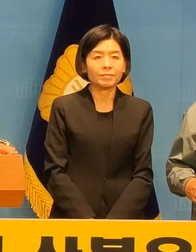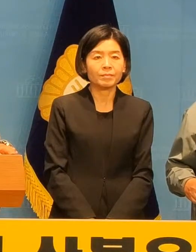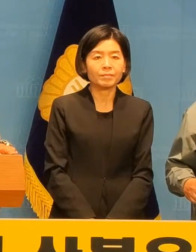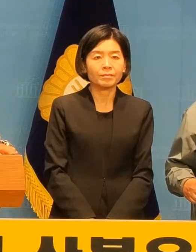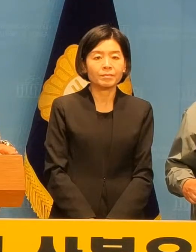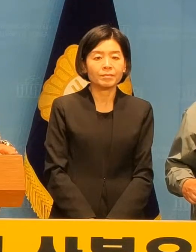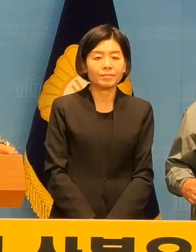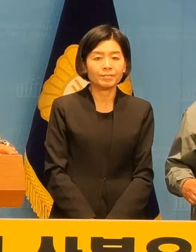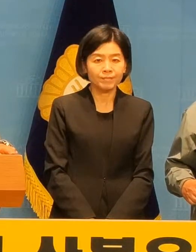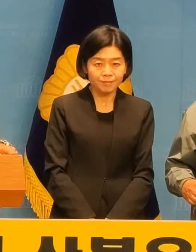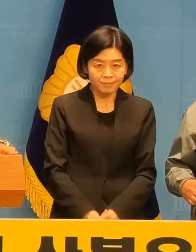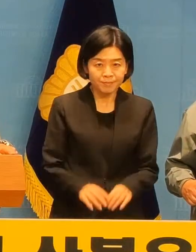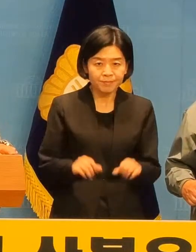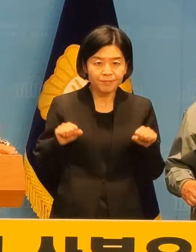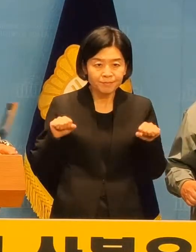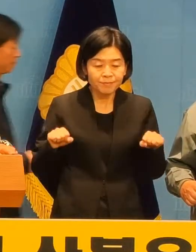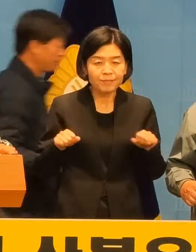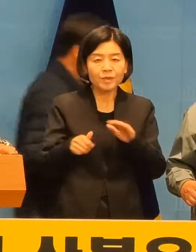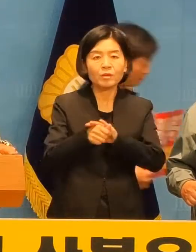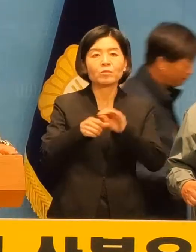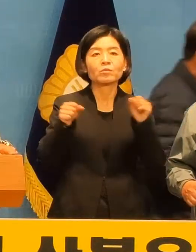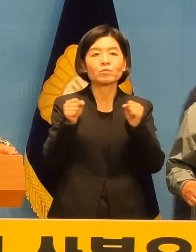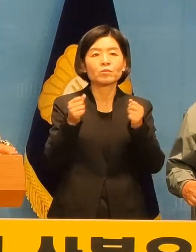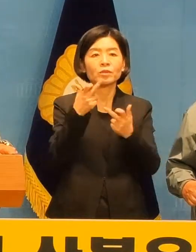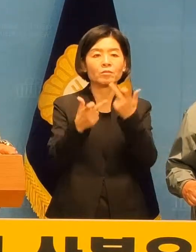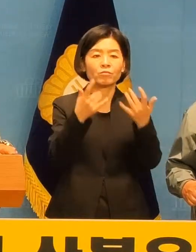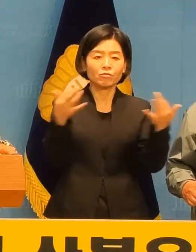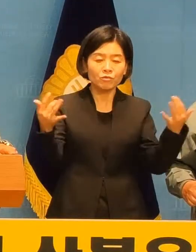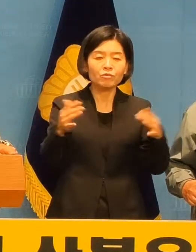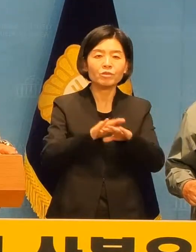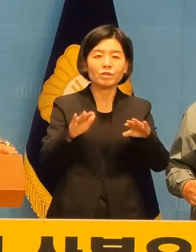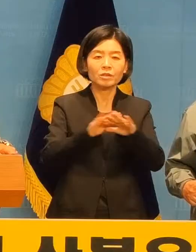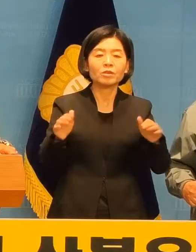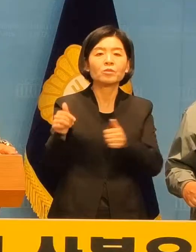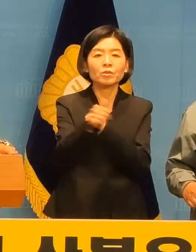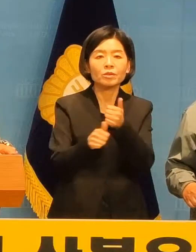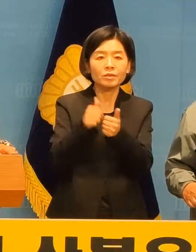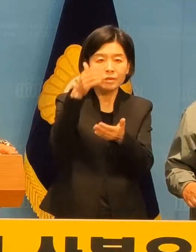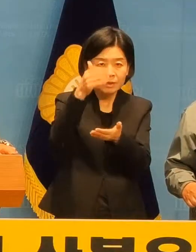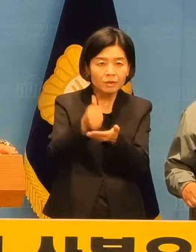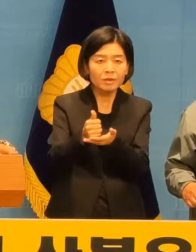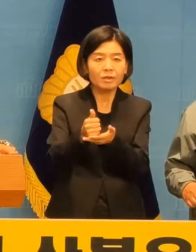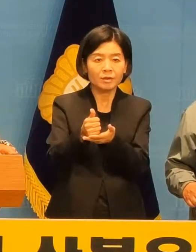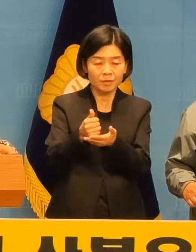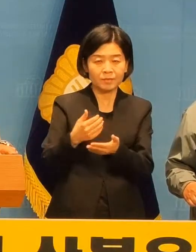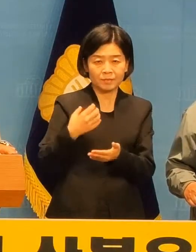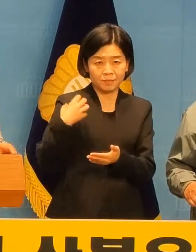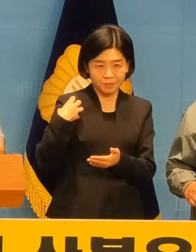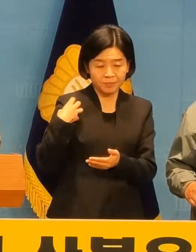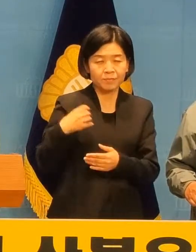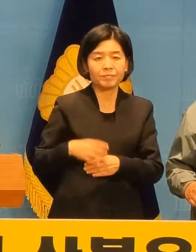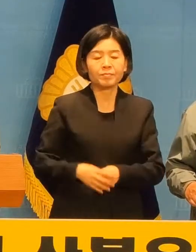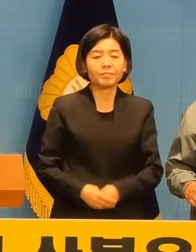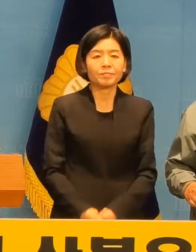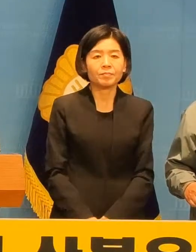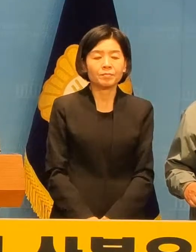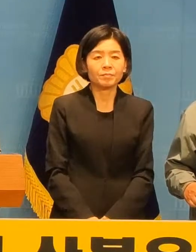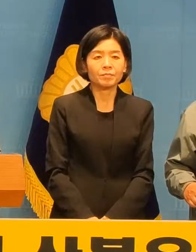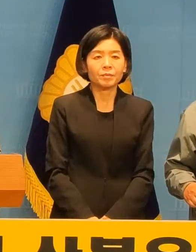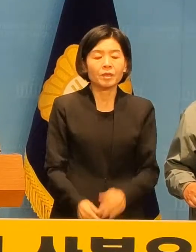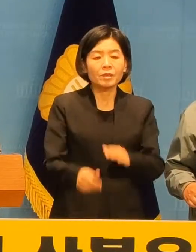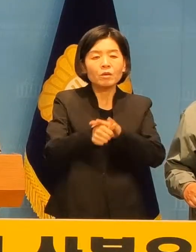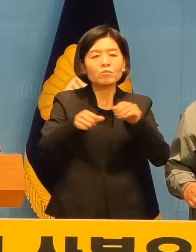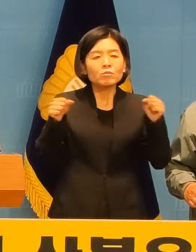예, 반갑습니다. 예, 경북 산불 대책위 위원장 정항우라고 합니다.